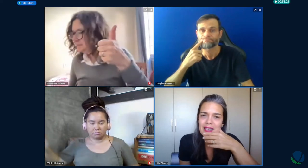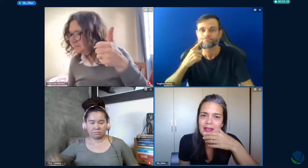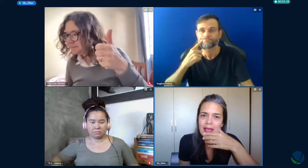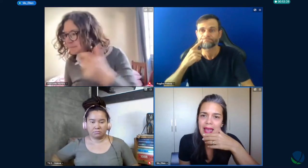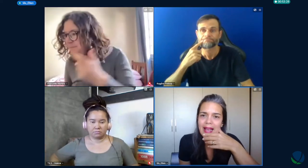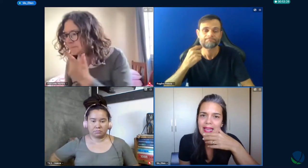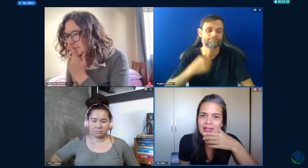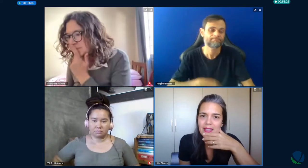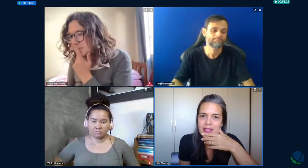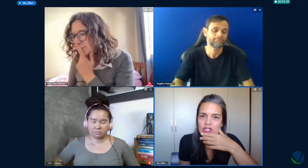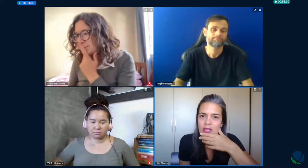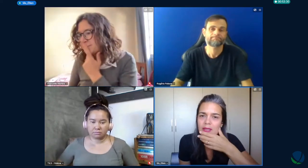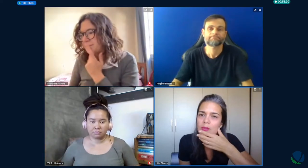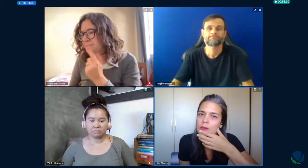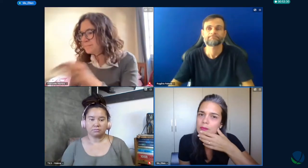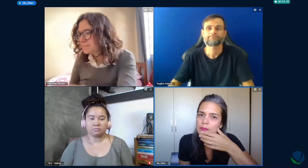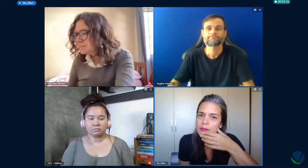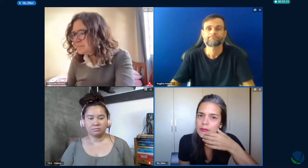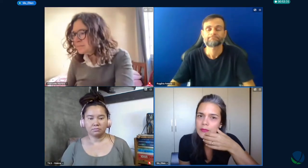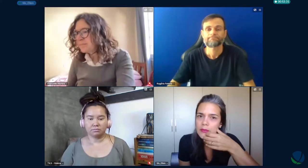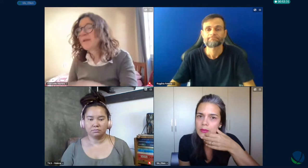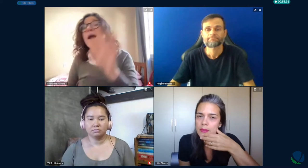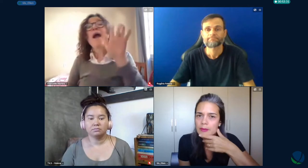leis que garantem esse direito.